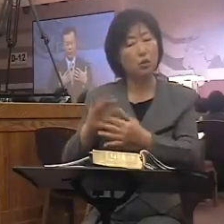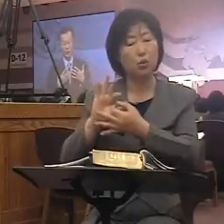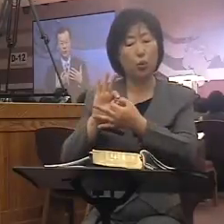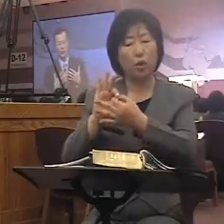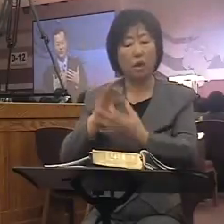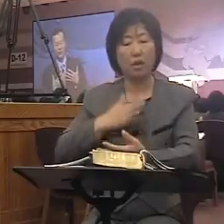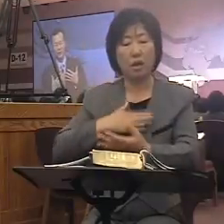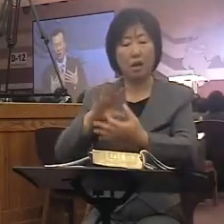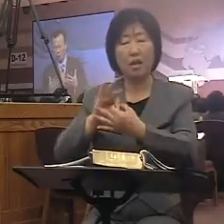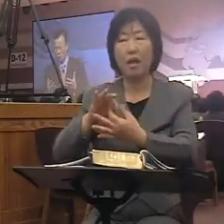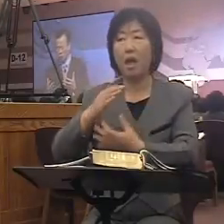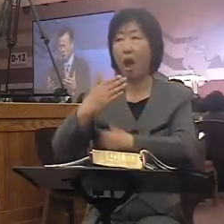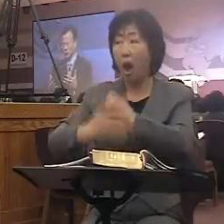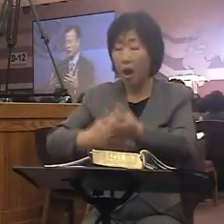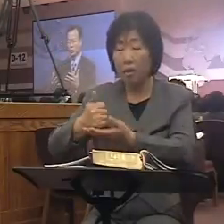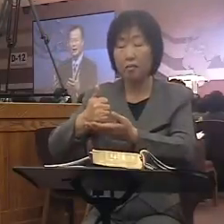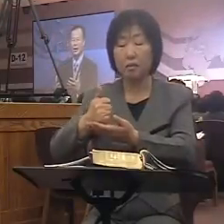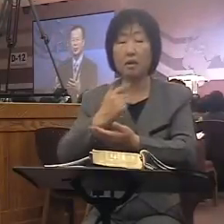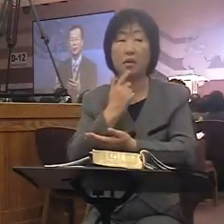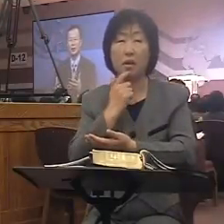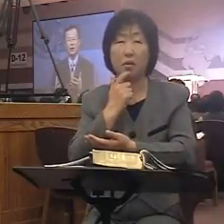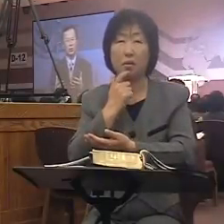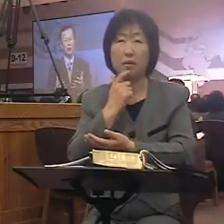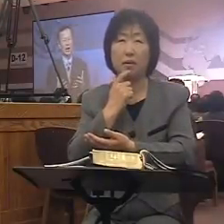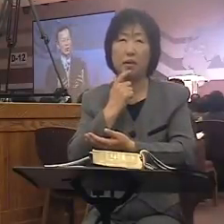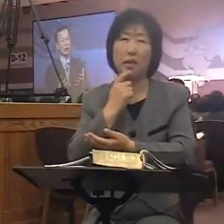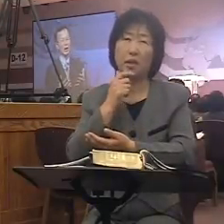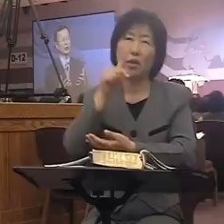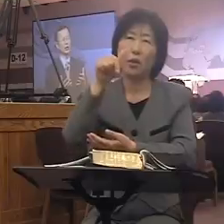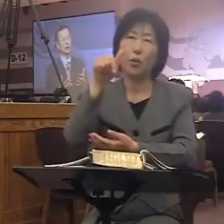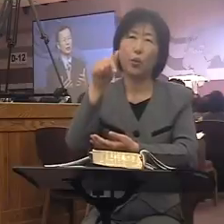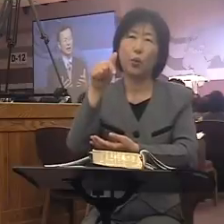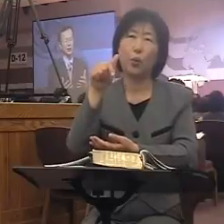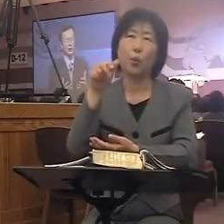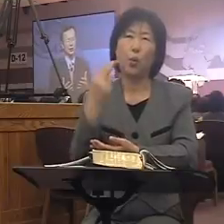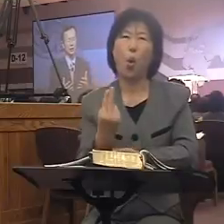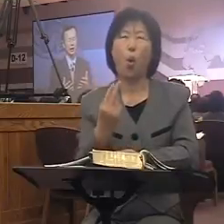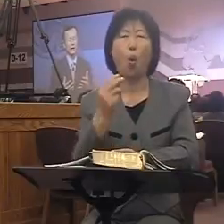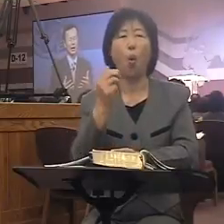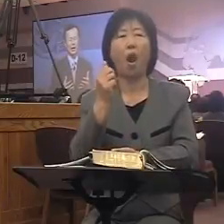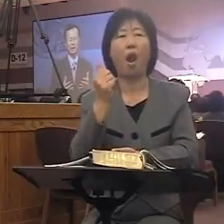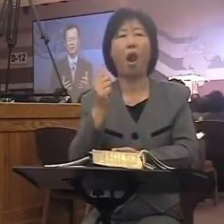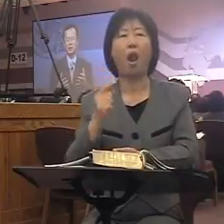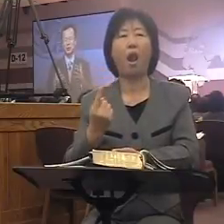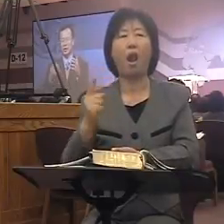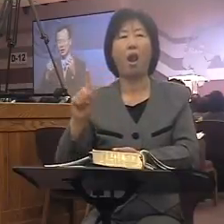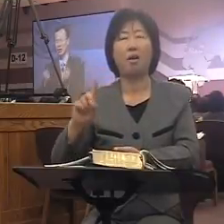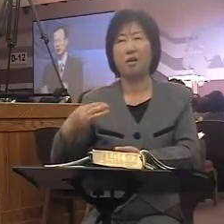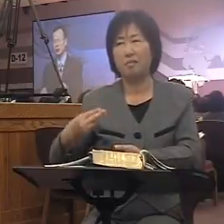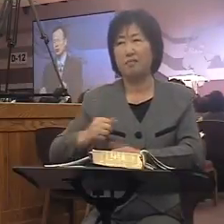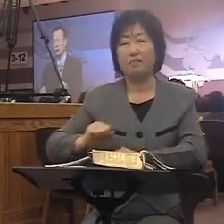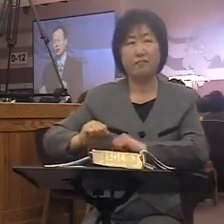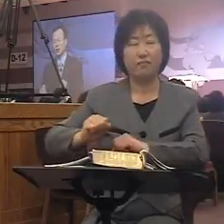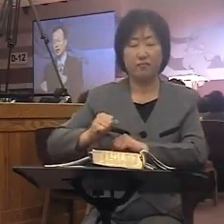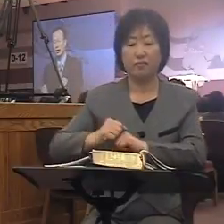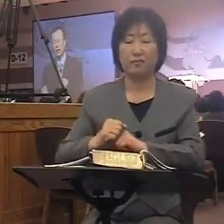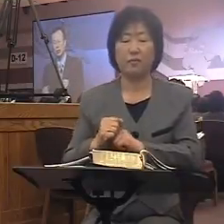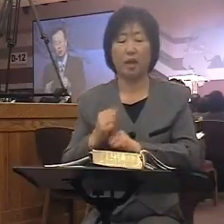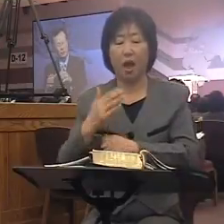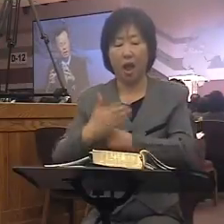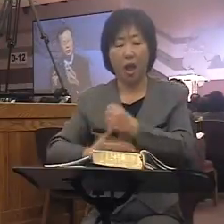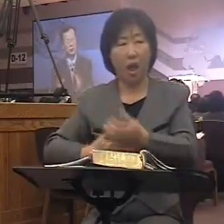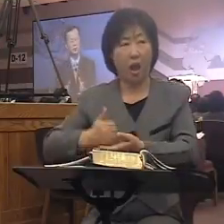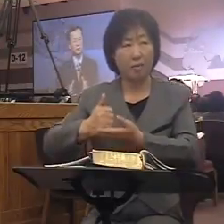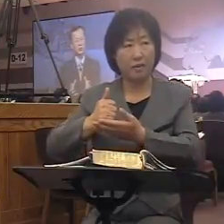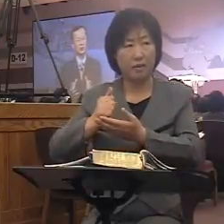나의 하나님이 되시거든요. 야곱처럼 우리도 교만하고 거만한 자들이지만 하나님께서 찾아와 주시고 사랑해